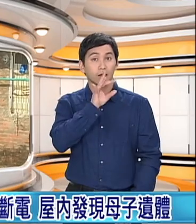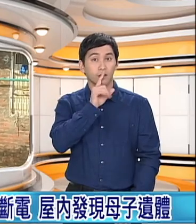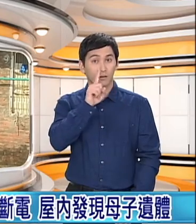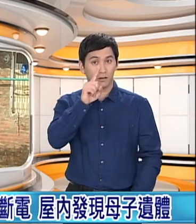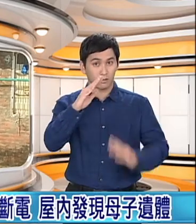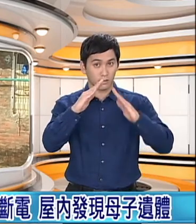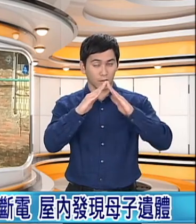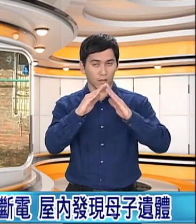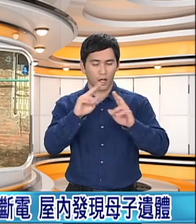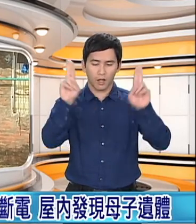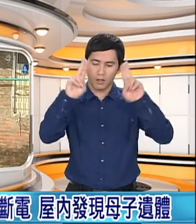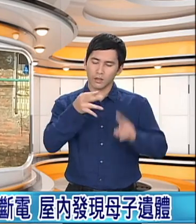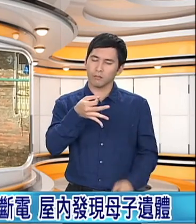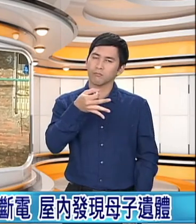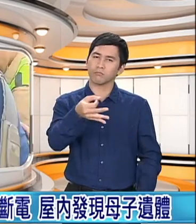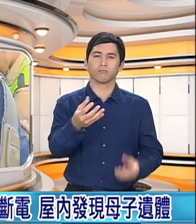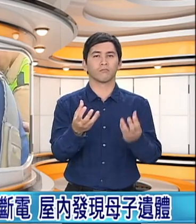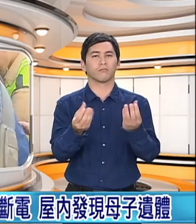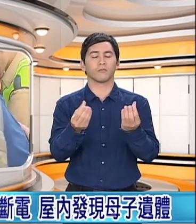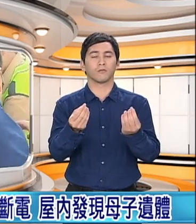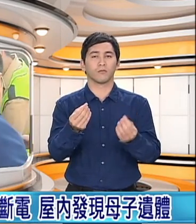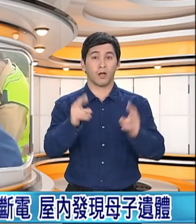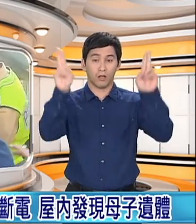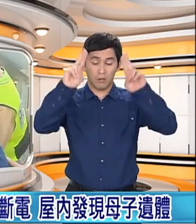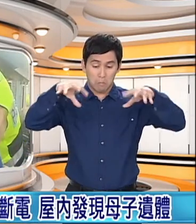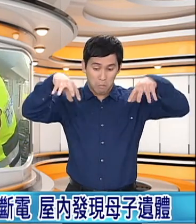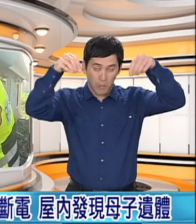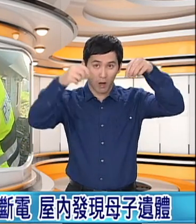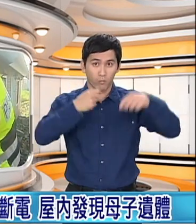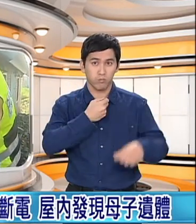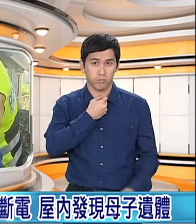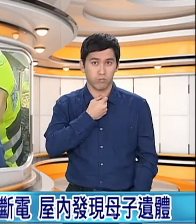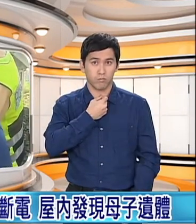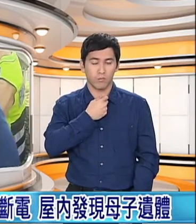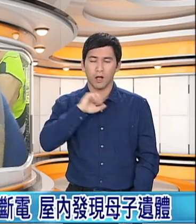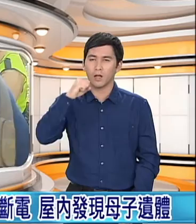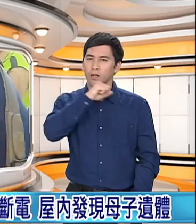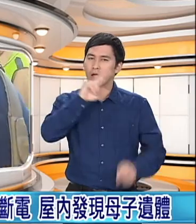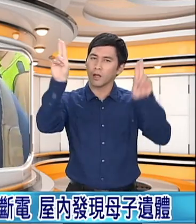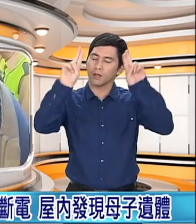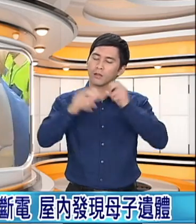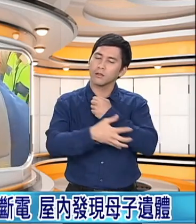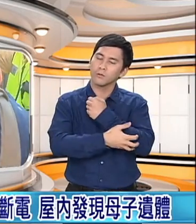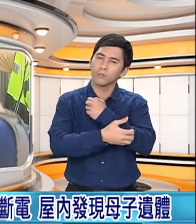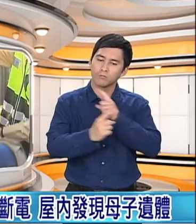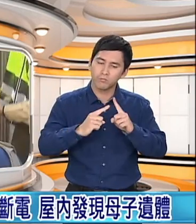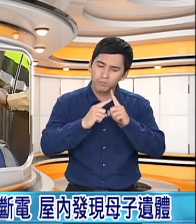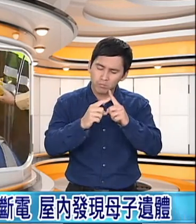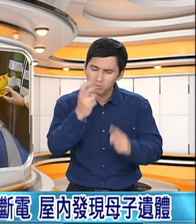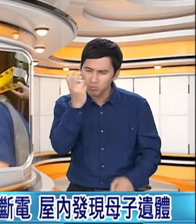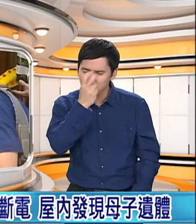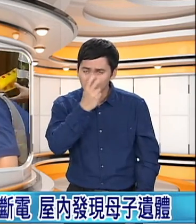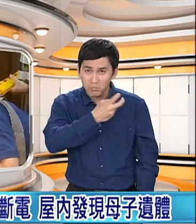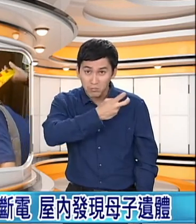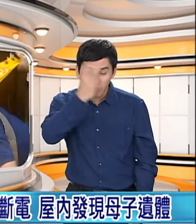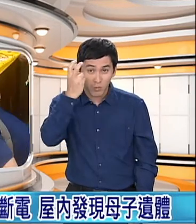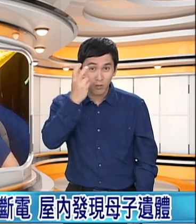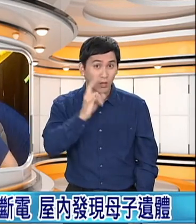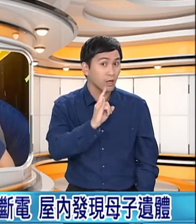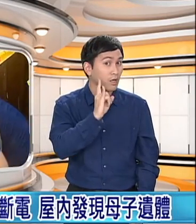台中一户人家因为没有缴电费，要被断电了。台电人员前往查看，才发现到一对母子沉